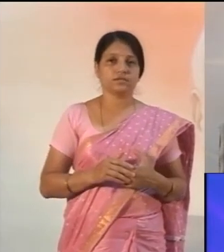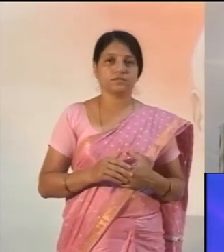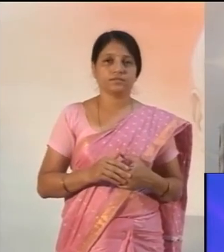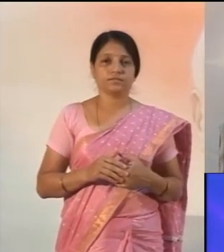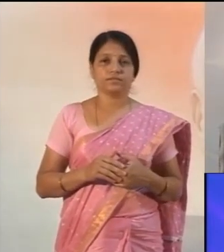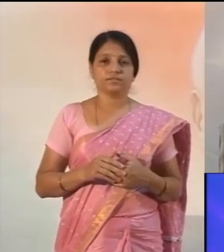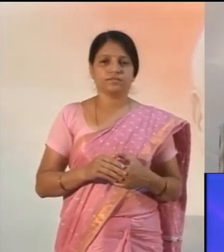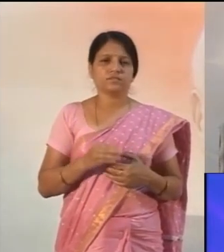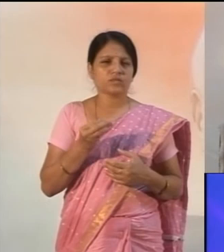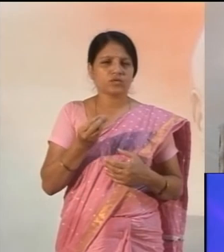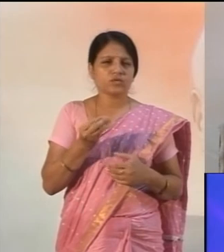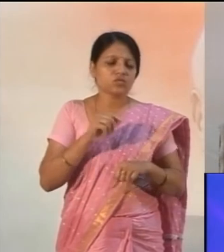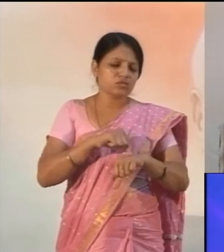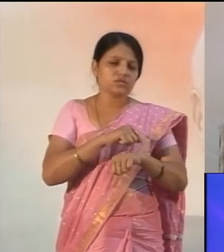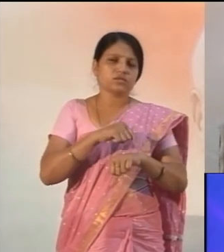कुछ वक्त